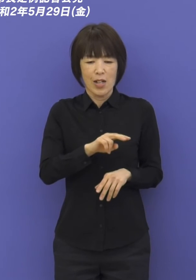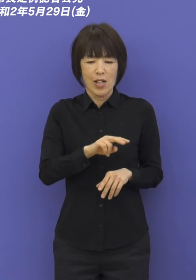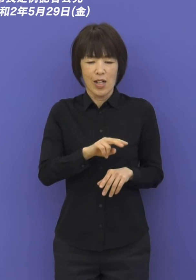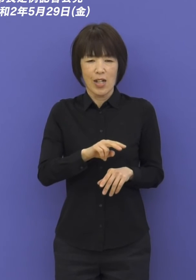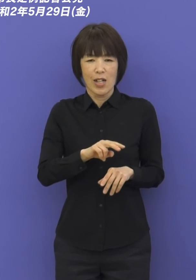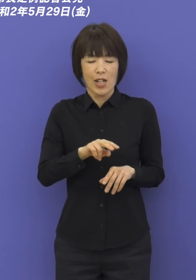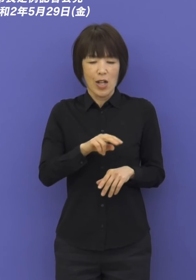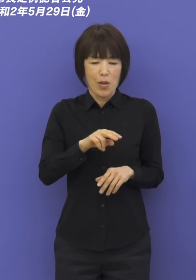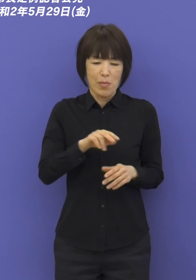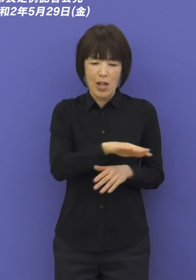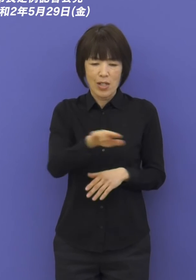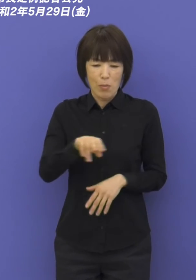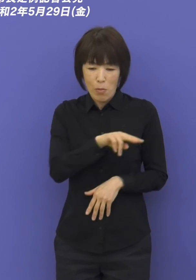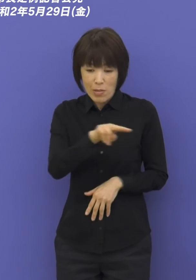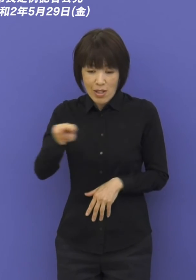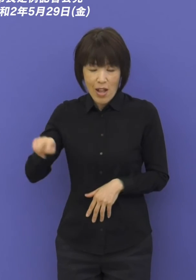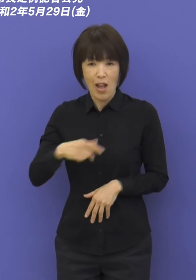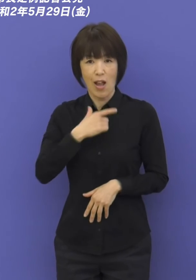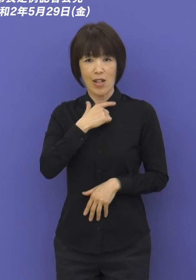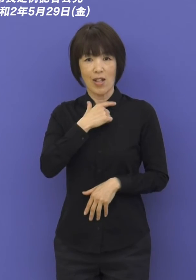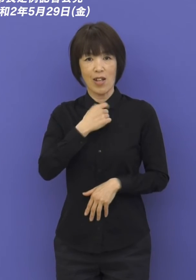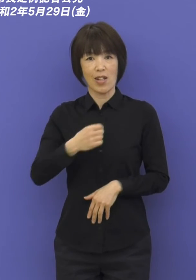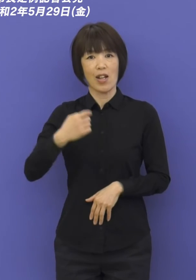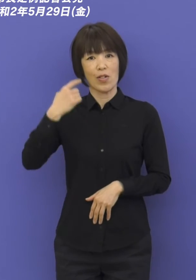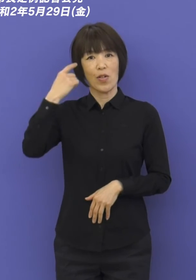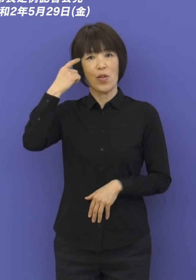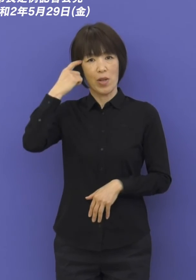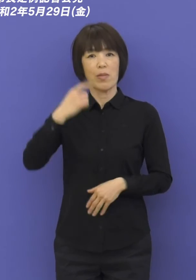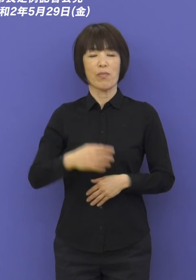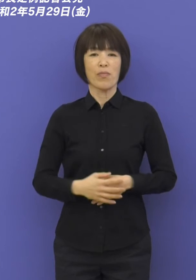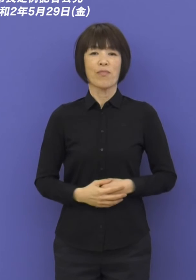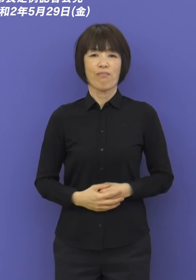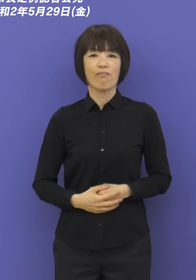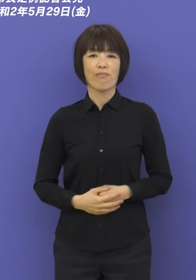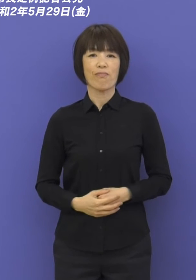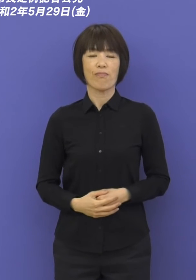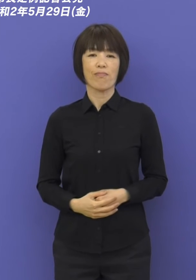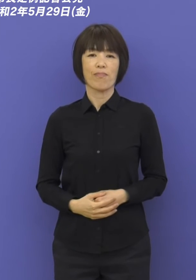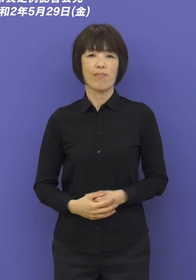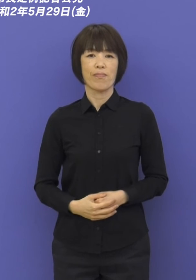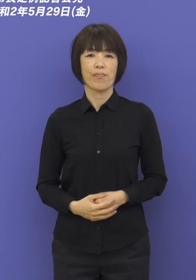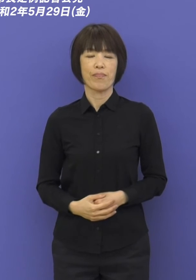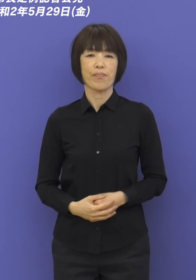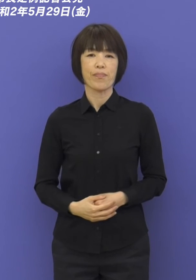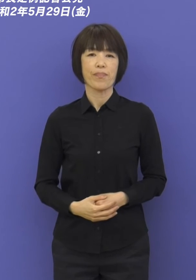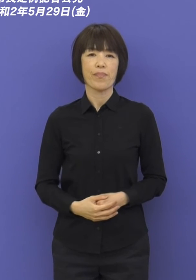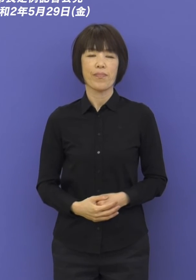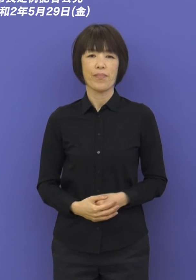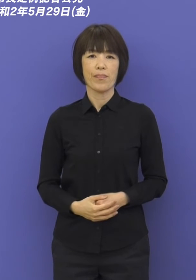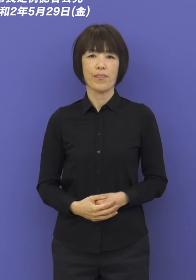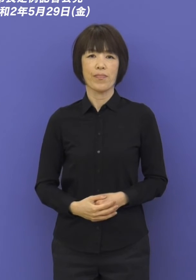るソーシャルディスタンスを保たれながらご鑑賞ください。